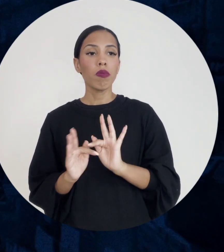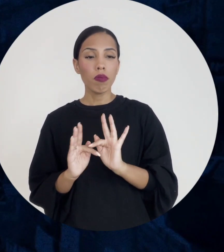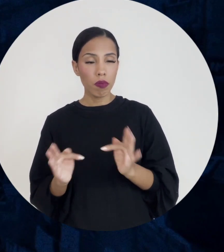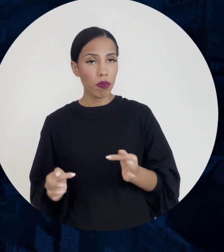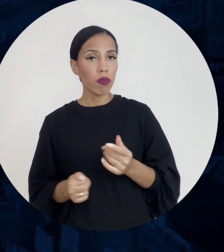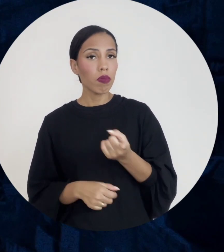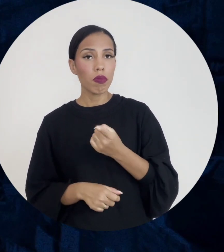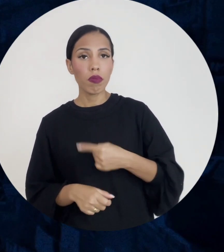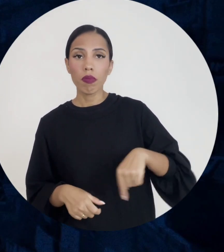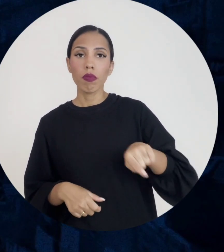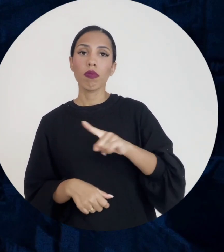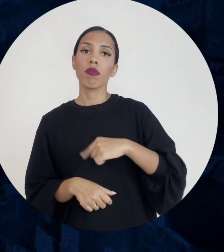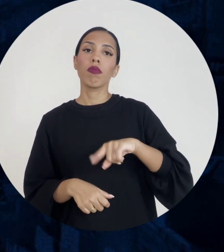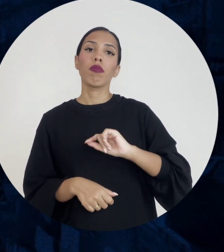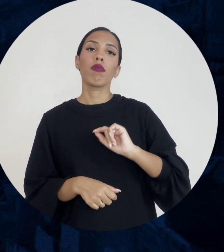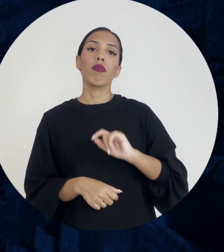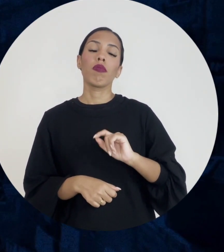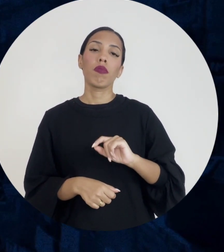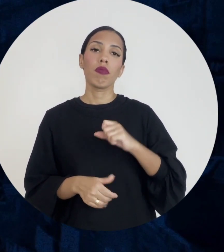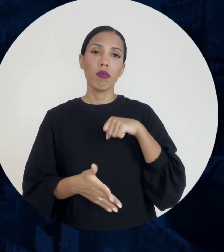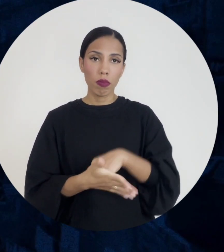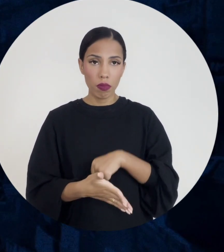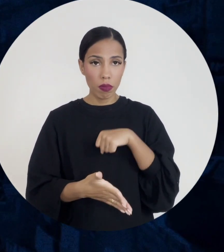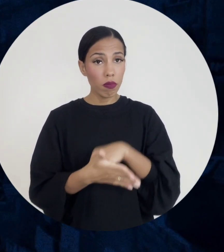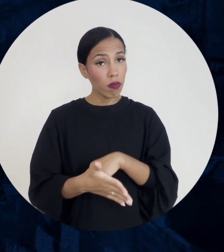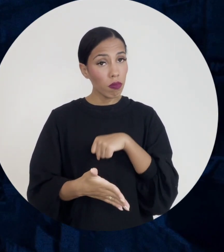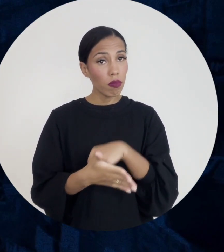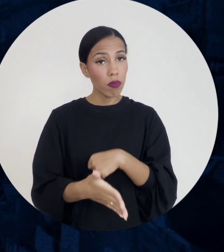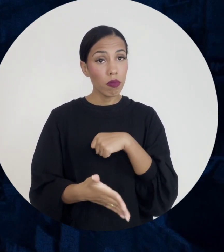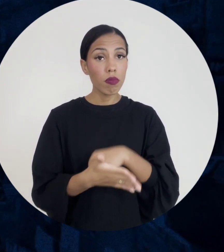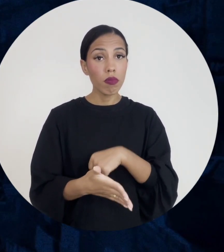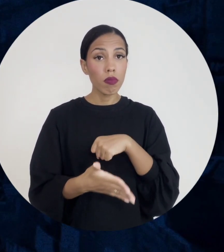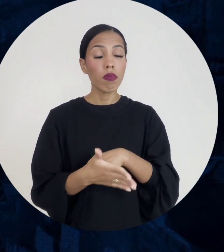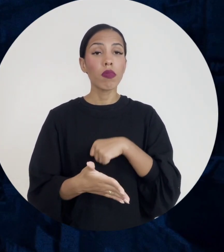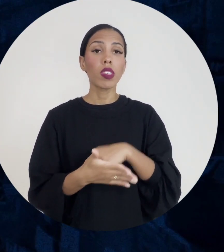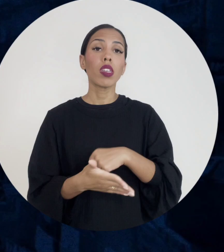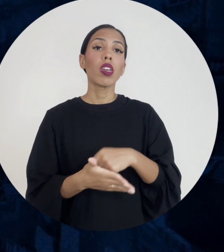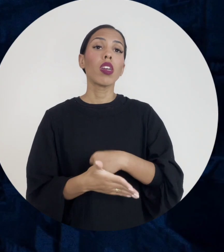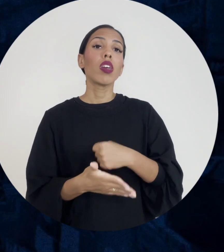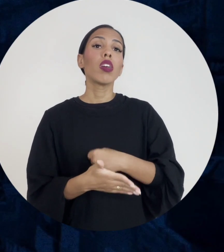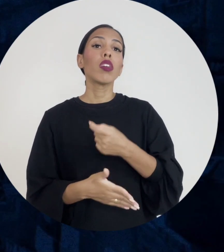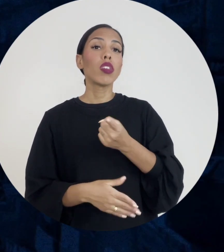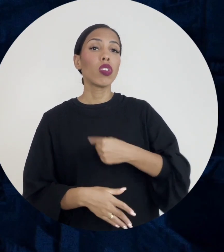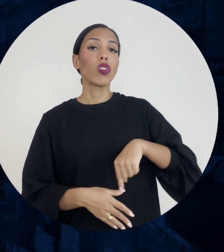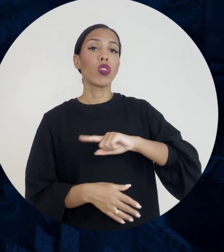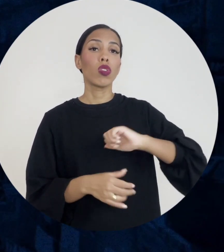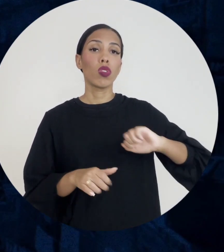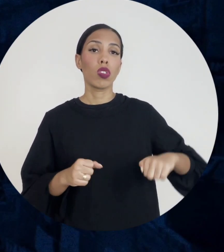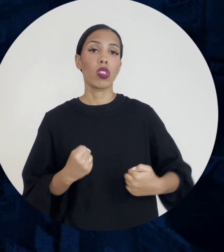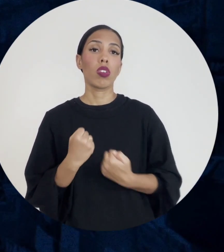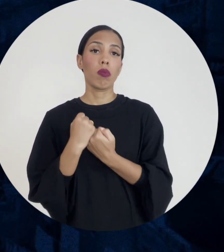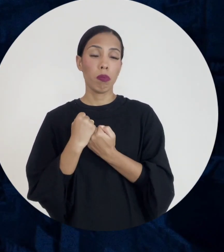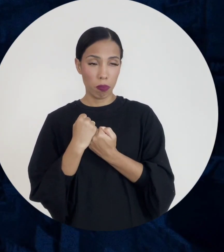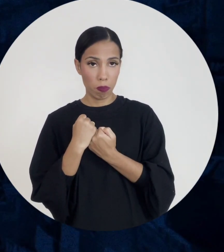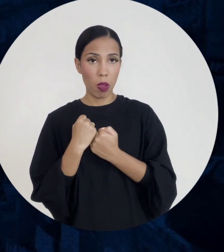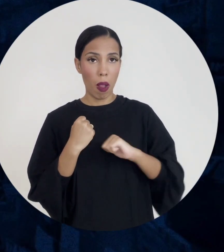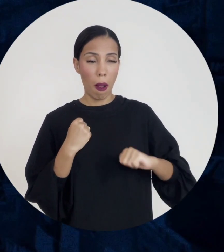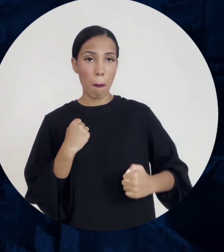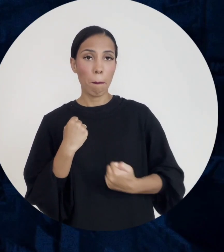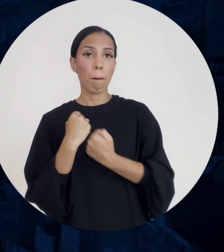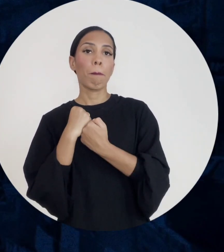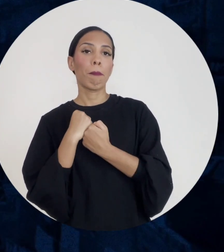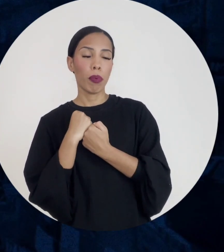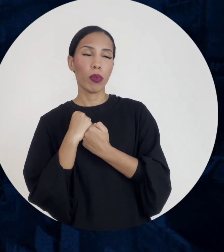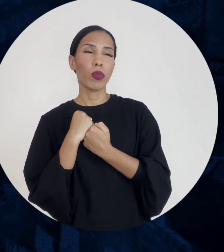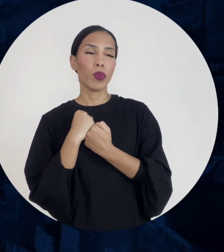foi naquela luta, né? Depois tivemos um apoio de ajuda de custo da